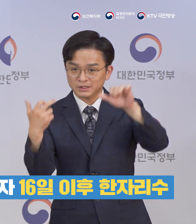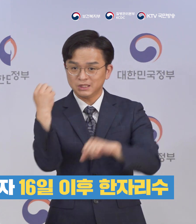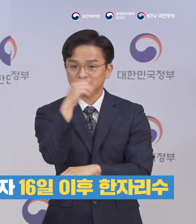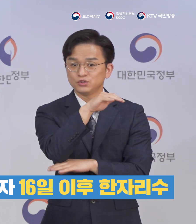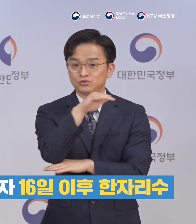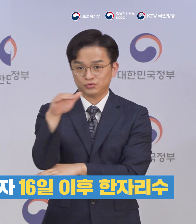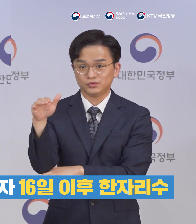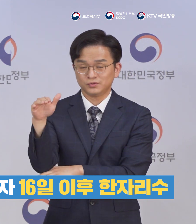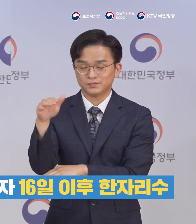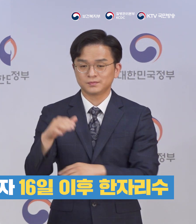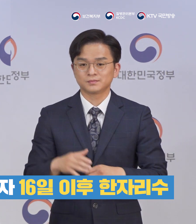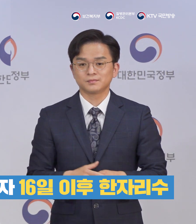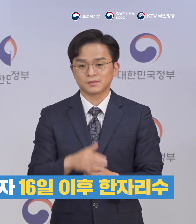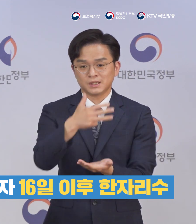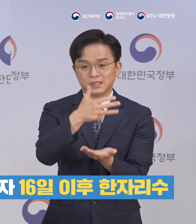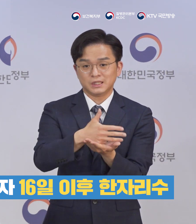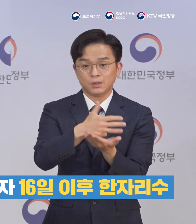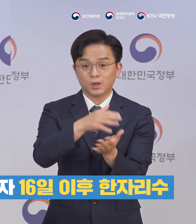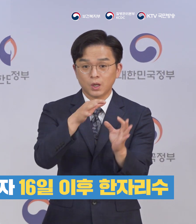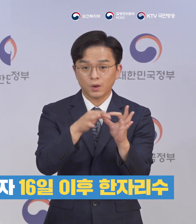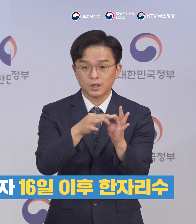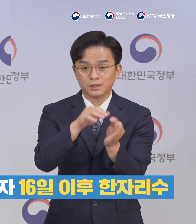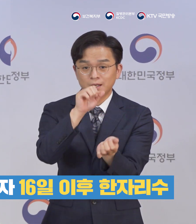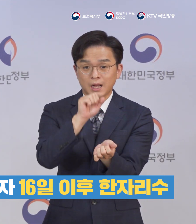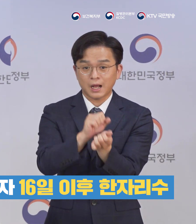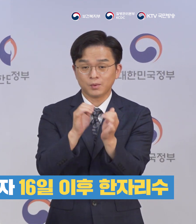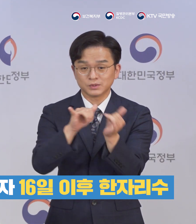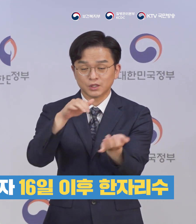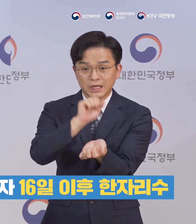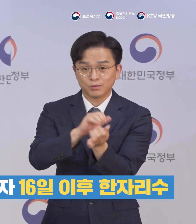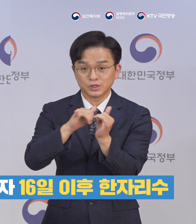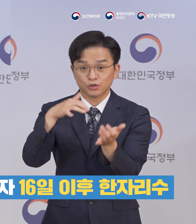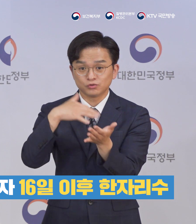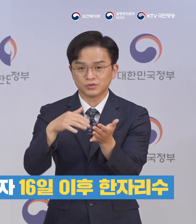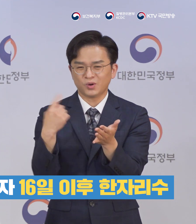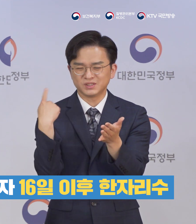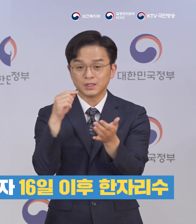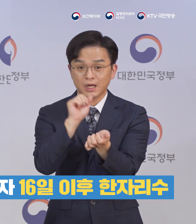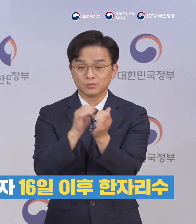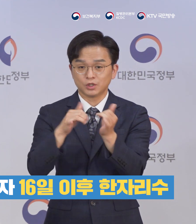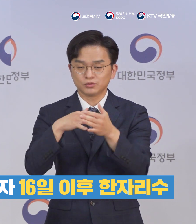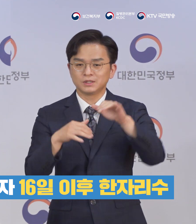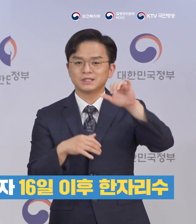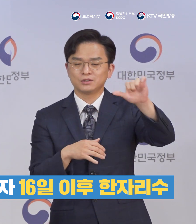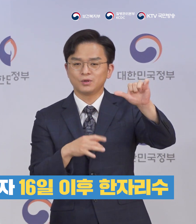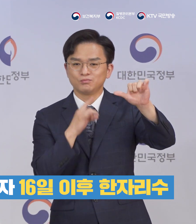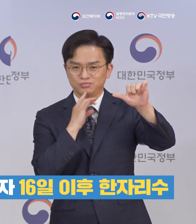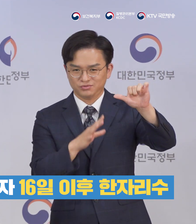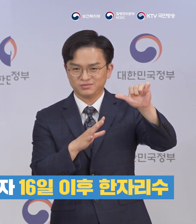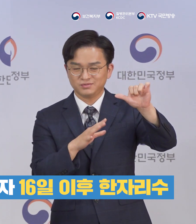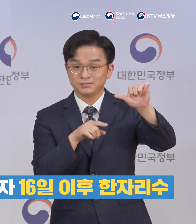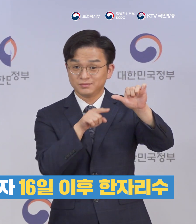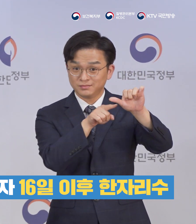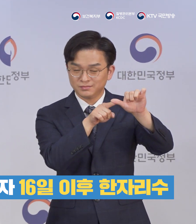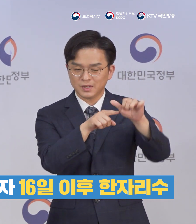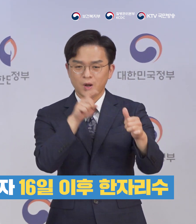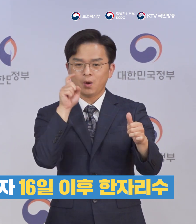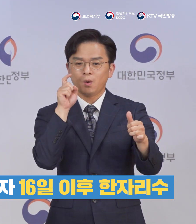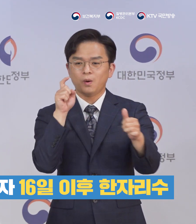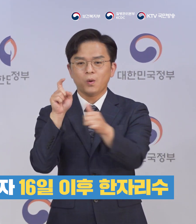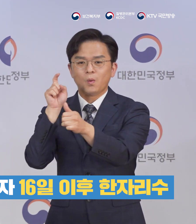(17일) 0시 기준 이태원 클럽 관련 신규 환자는 5명으로 모두 기존 확진